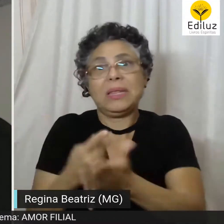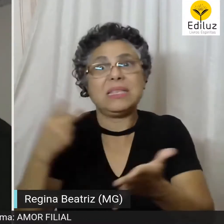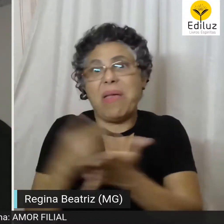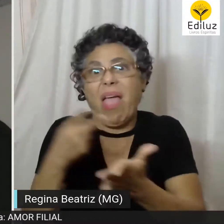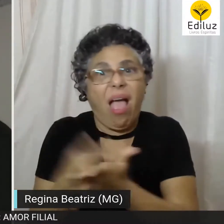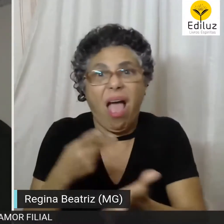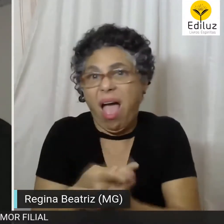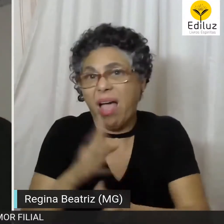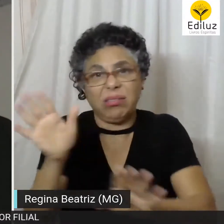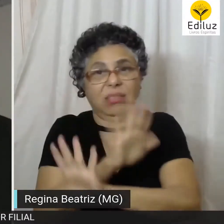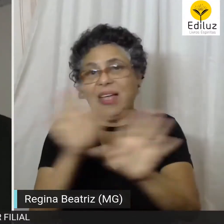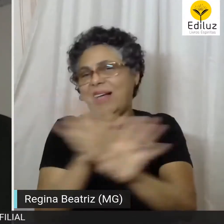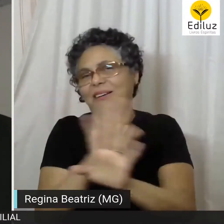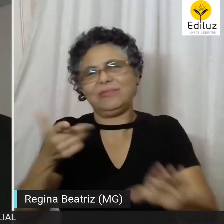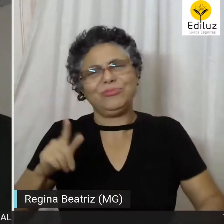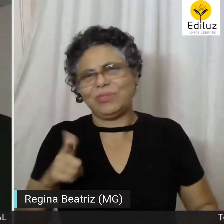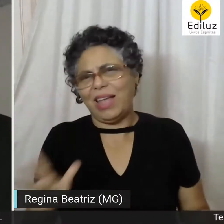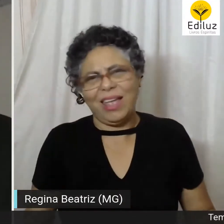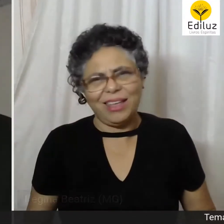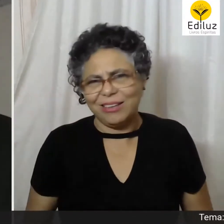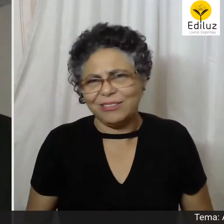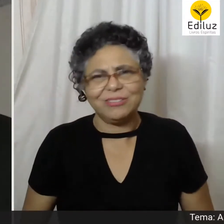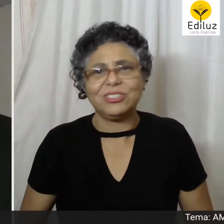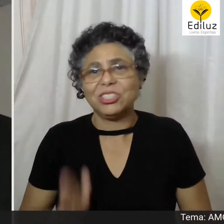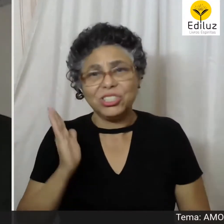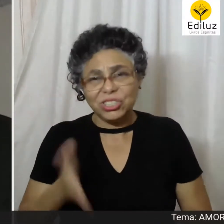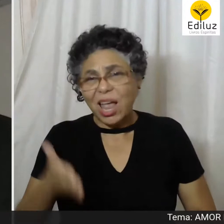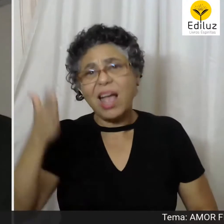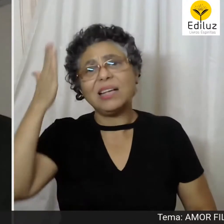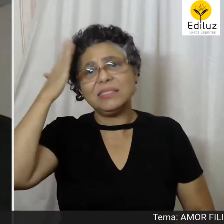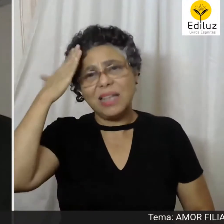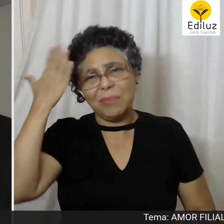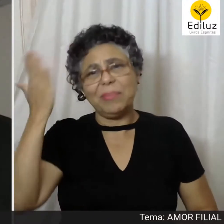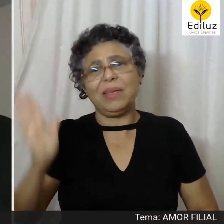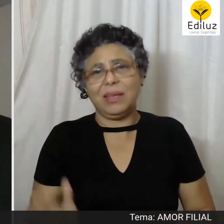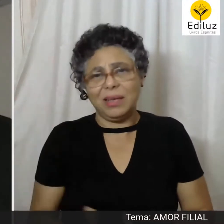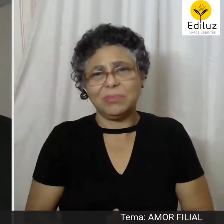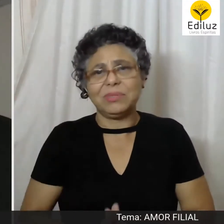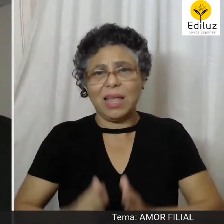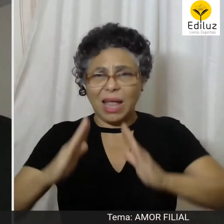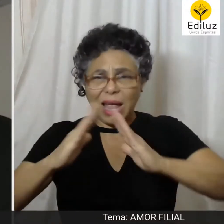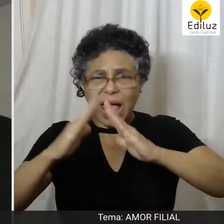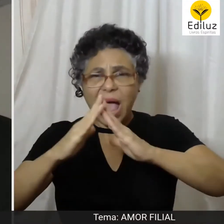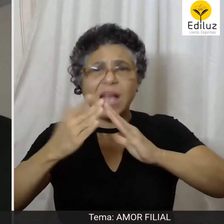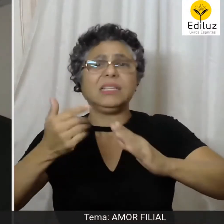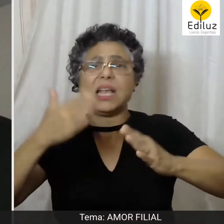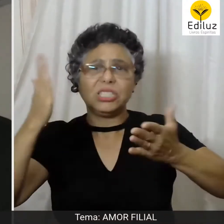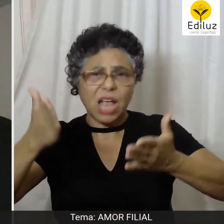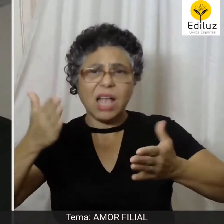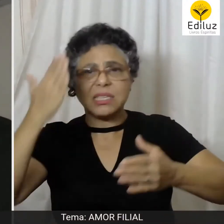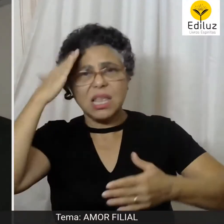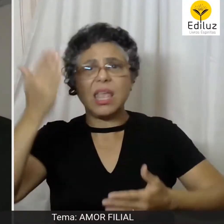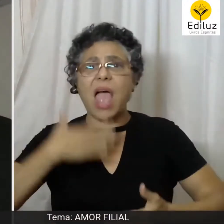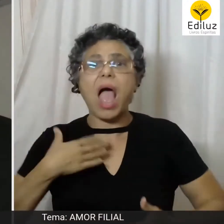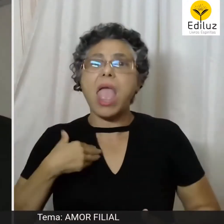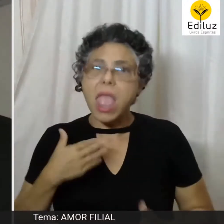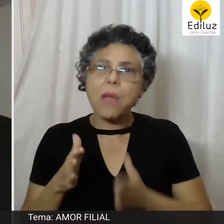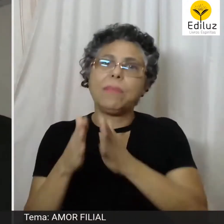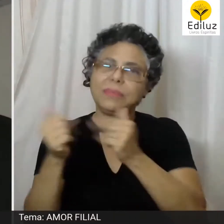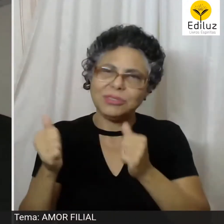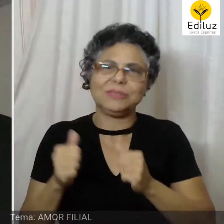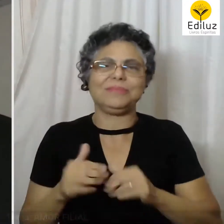endereçamento desses espíritos aos seus respectivos lares. As dificuldades